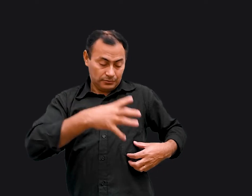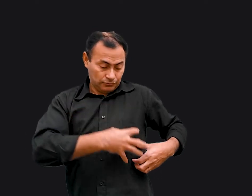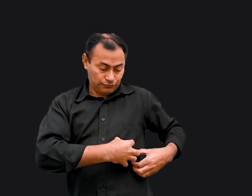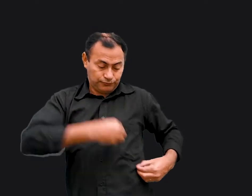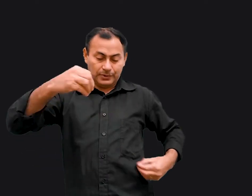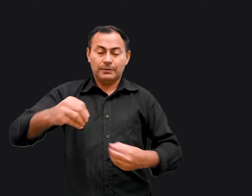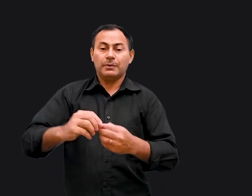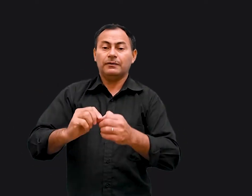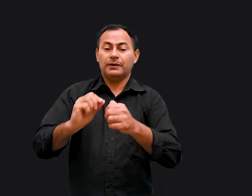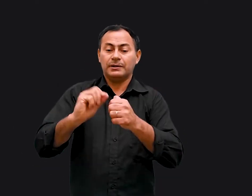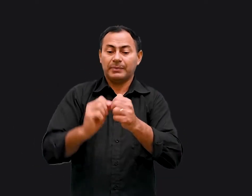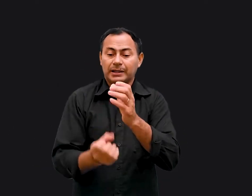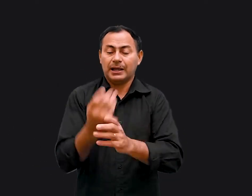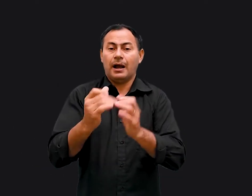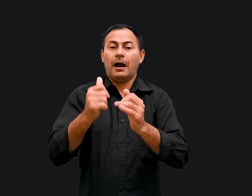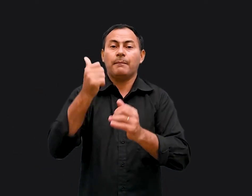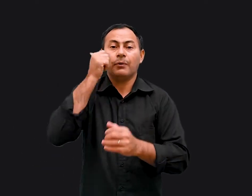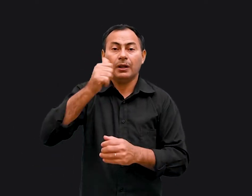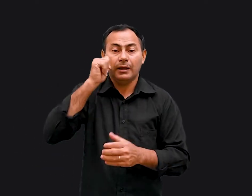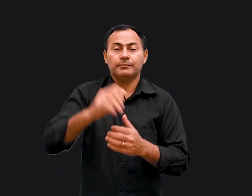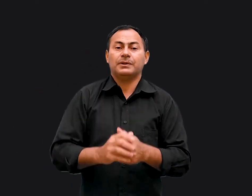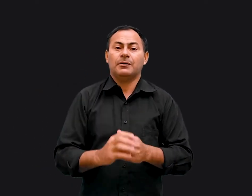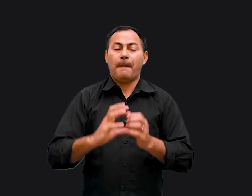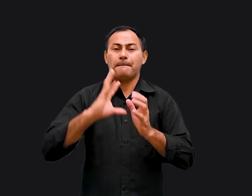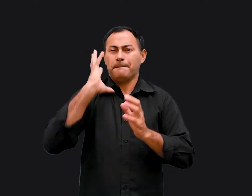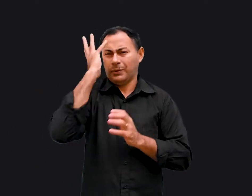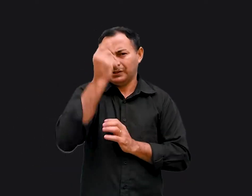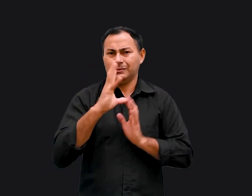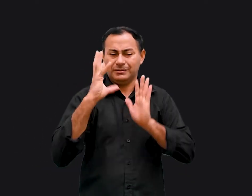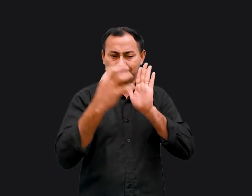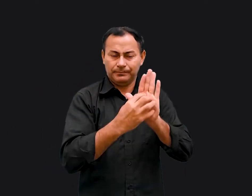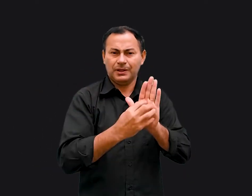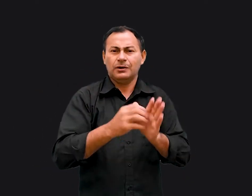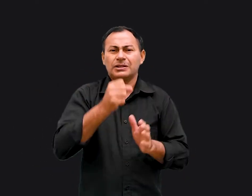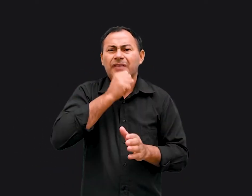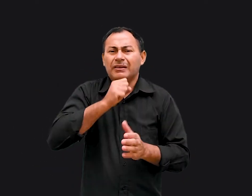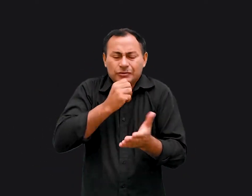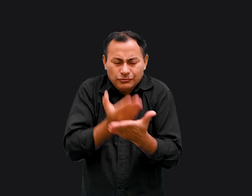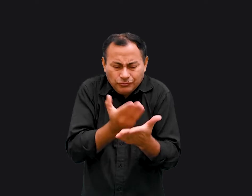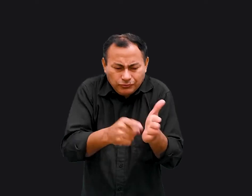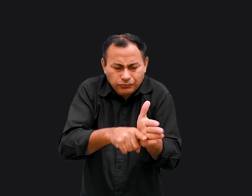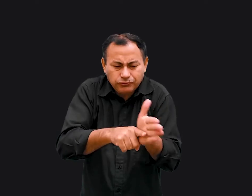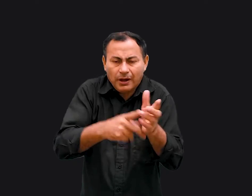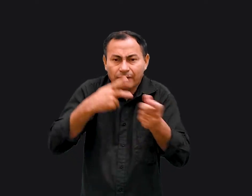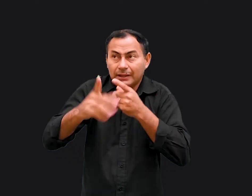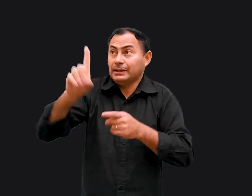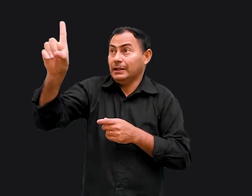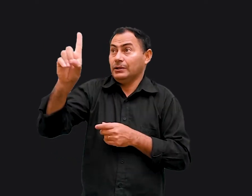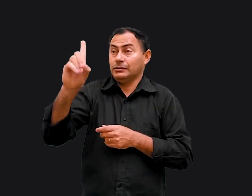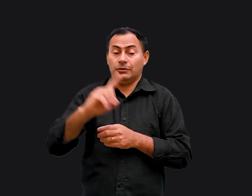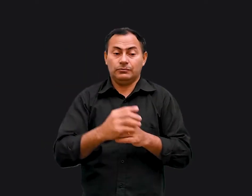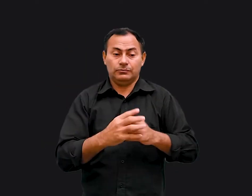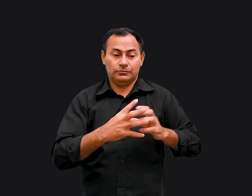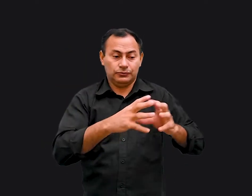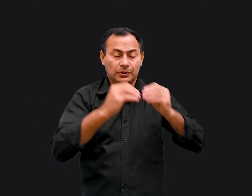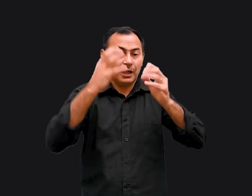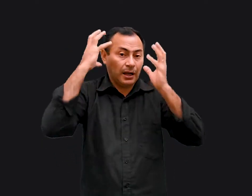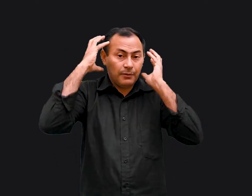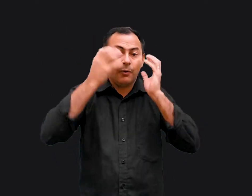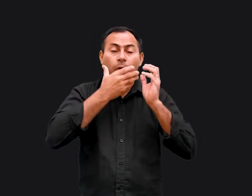Eu acredito que isso é um belo simbolismo. Os velhos estudiosos certamente vão dizer que Deus não tirou a mulher da cabeça do homem, o que